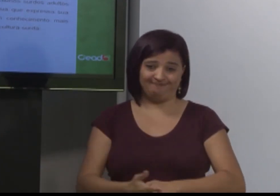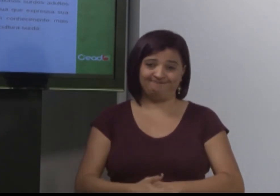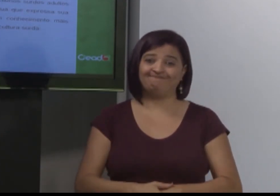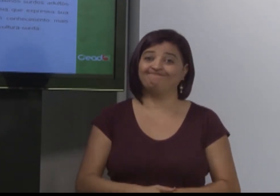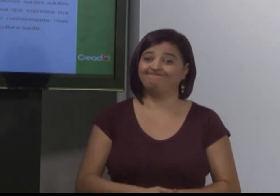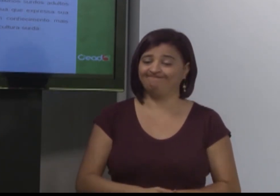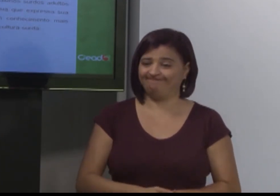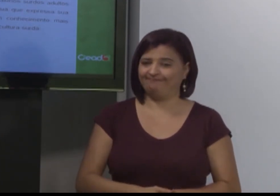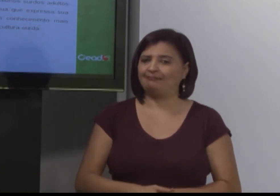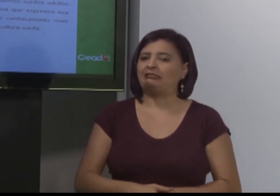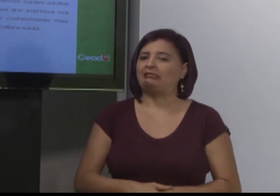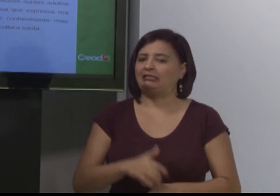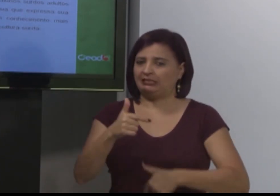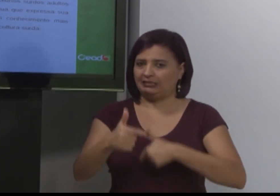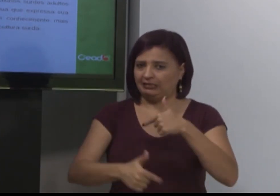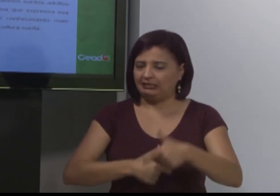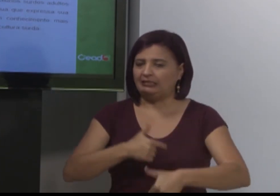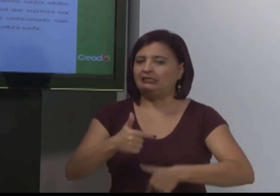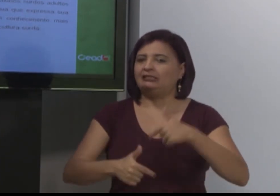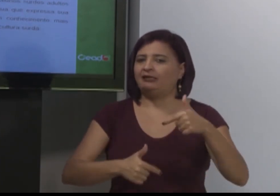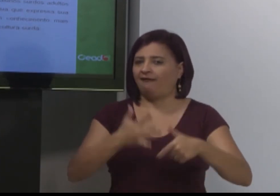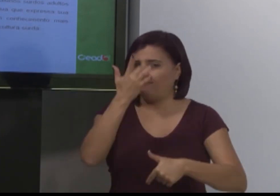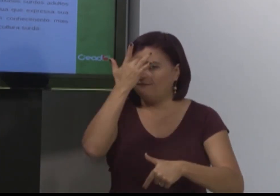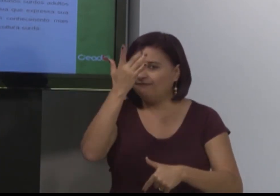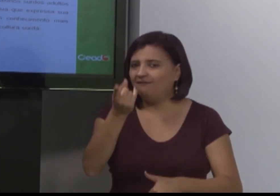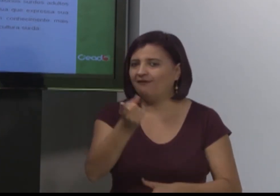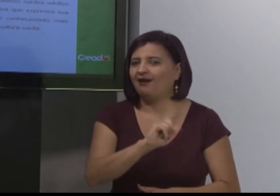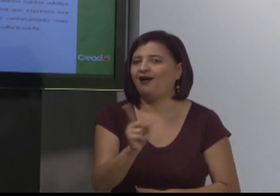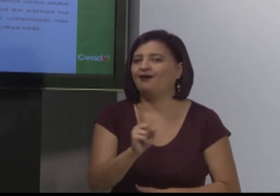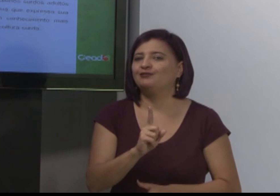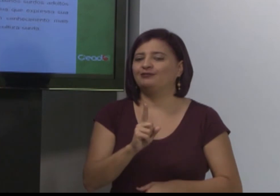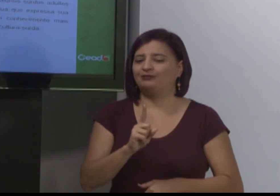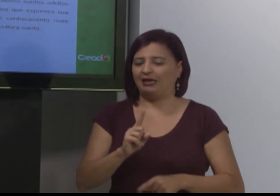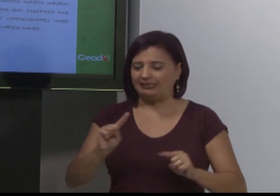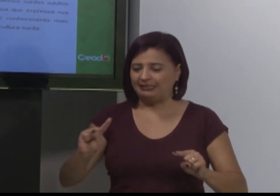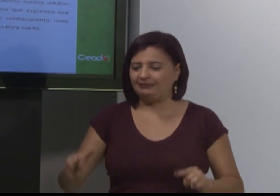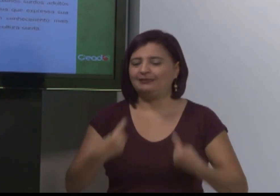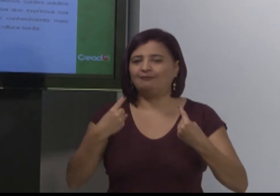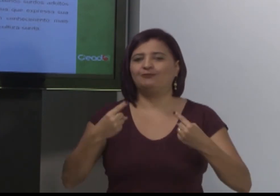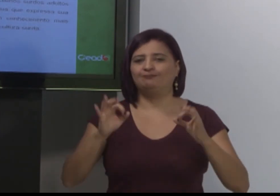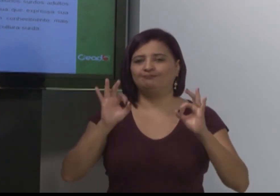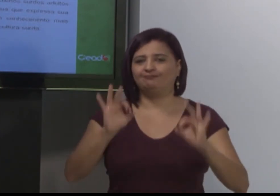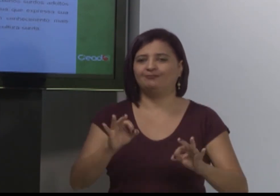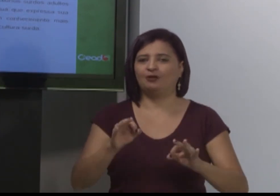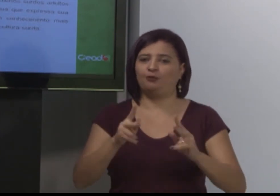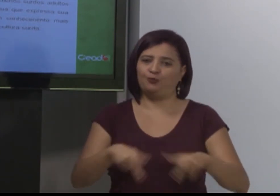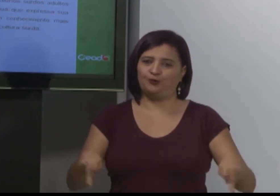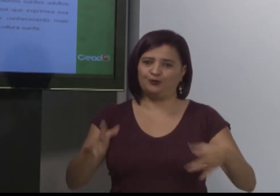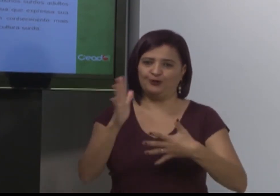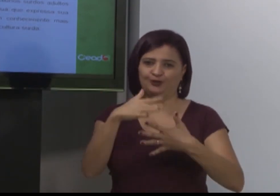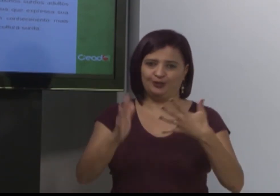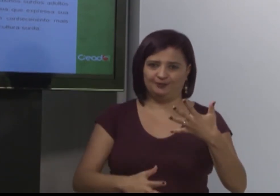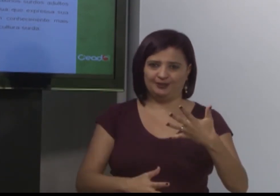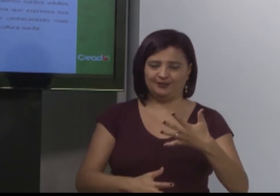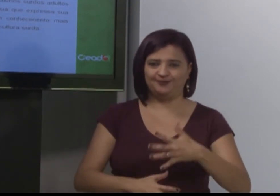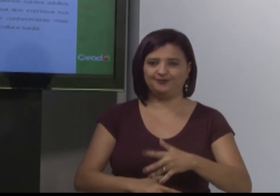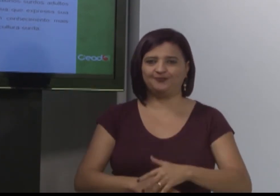pode haver uma avaliação padronizada. Então, é um trabalho que não é fácil. É